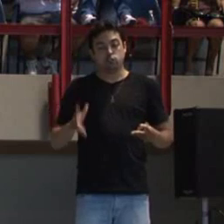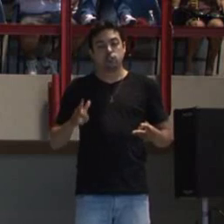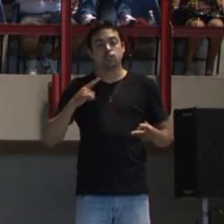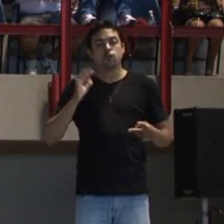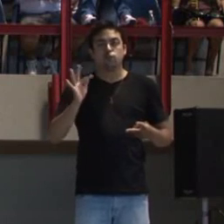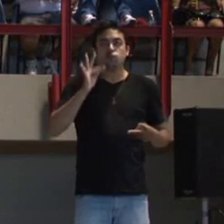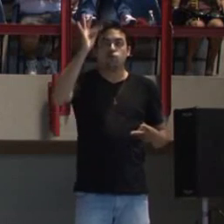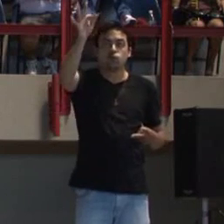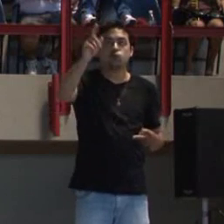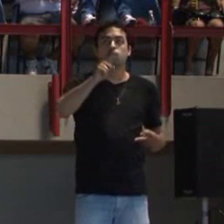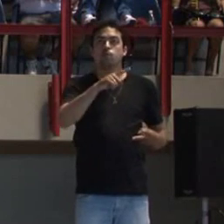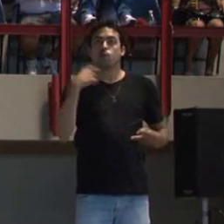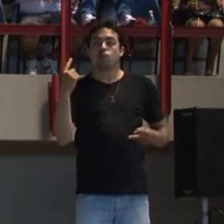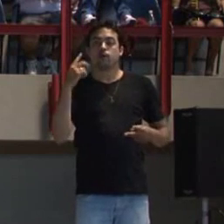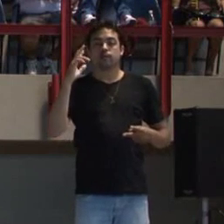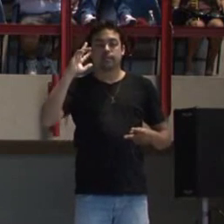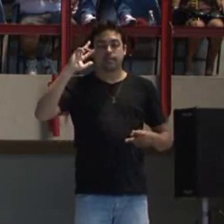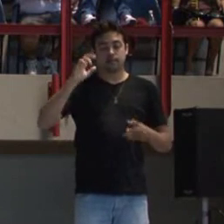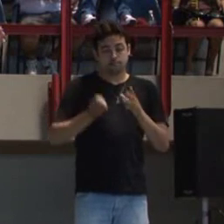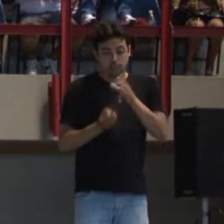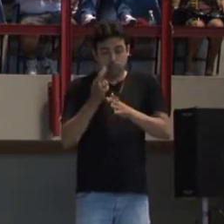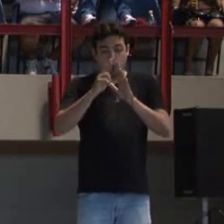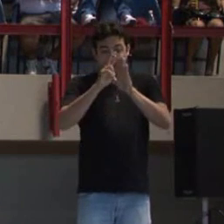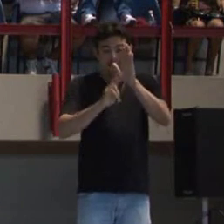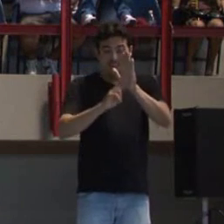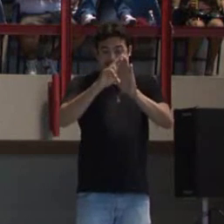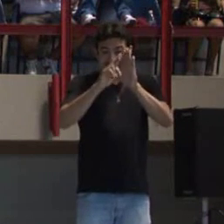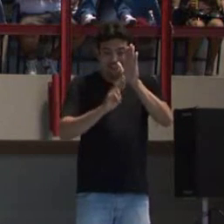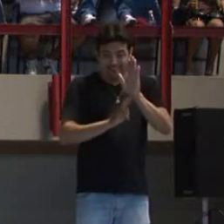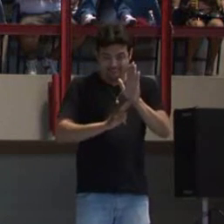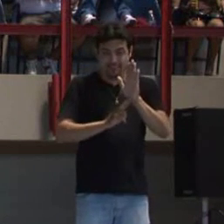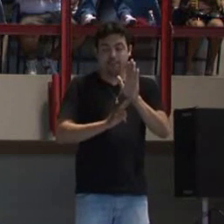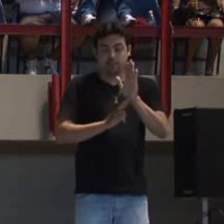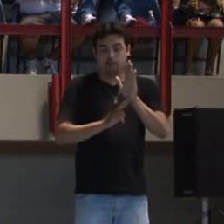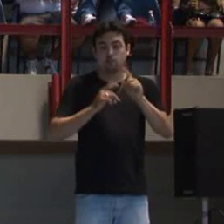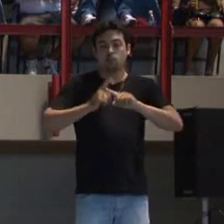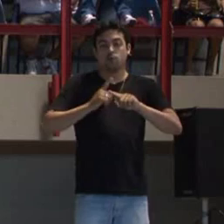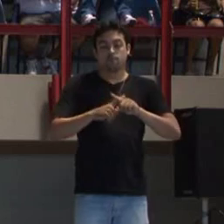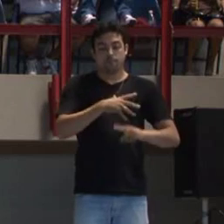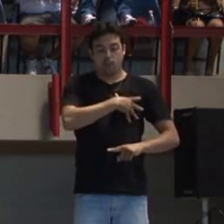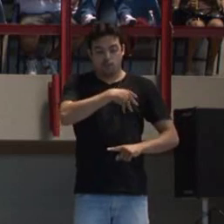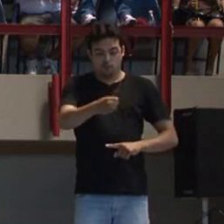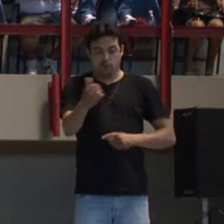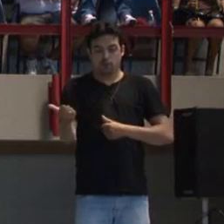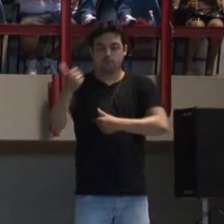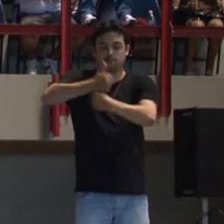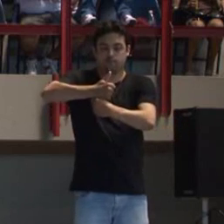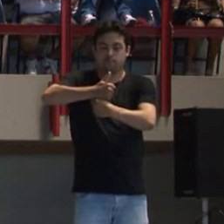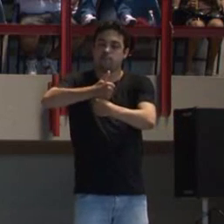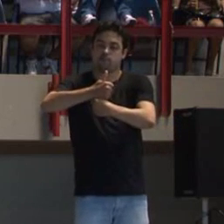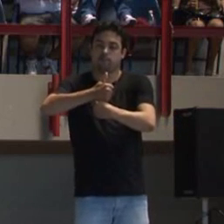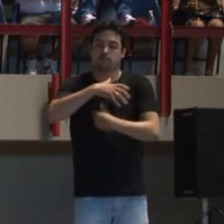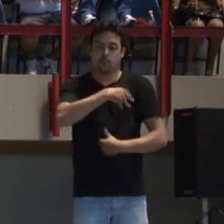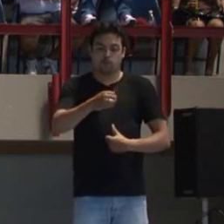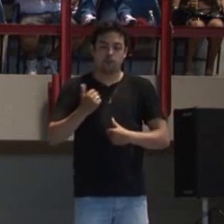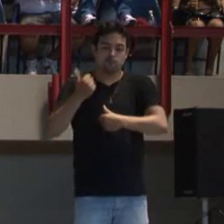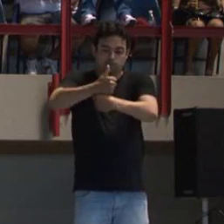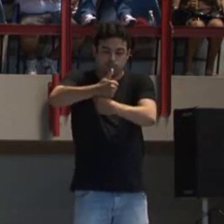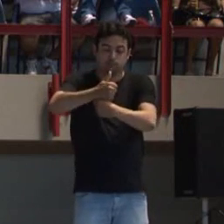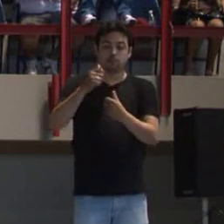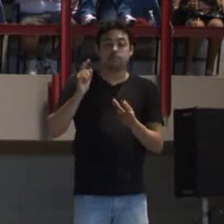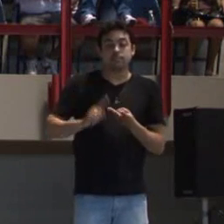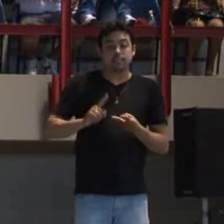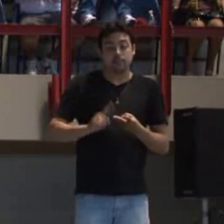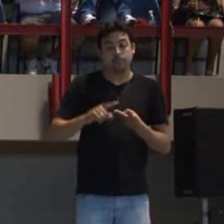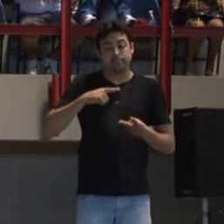ia morrer, ele criou uma regra que era clássica na história da humanidade. O filho dele vai ficar com a herança. E ele